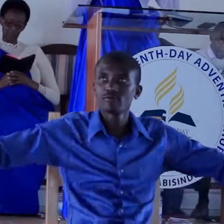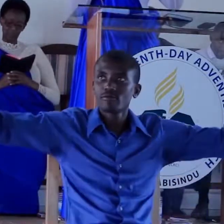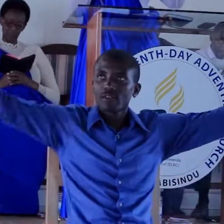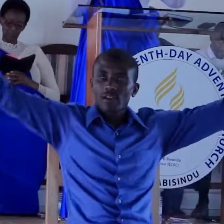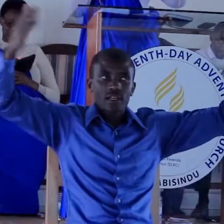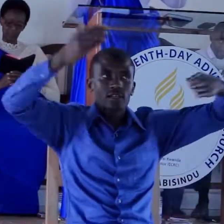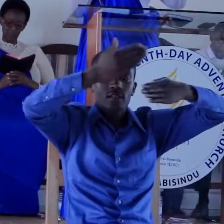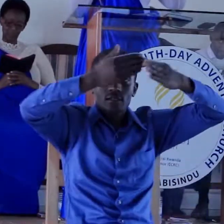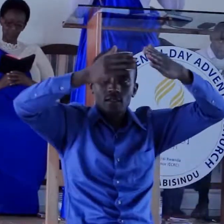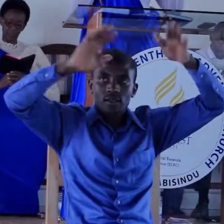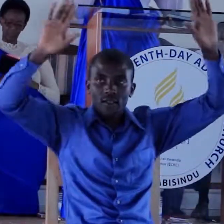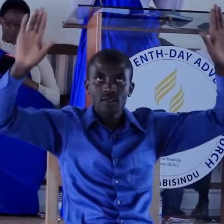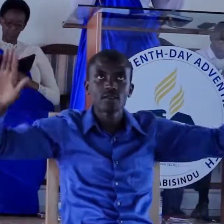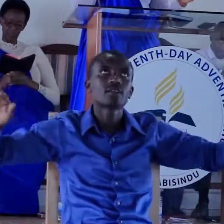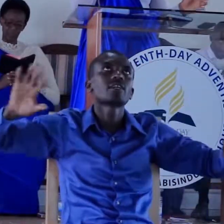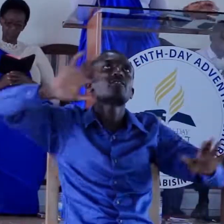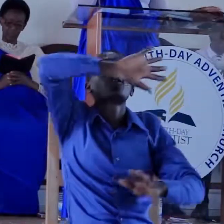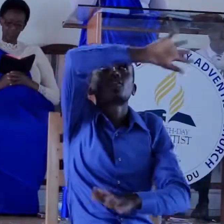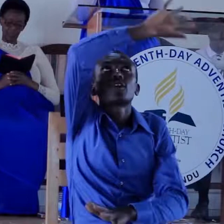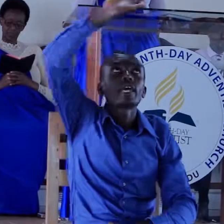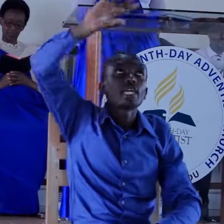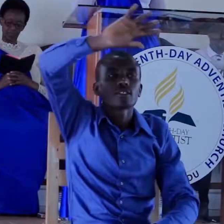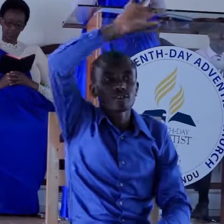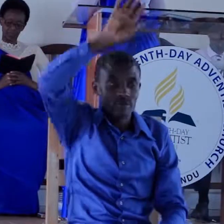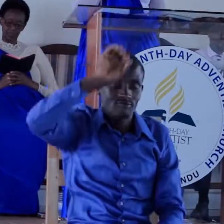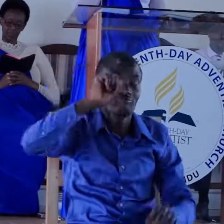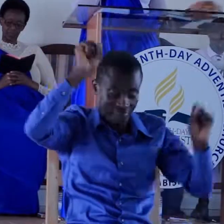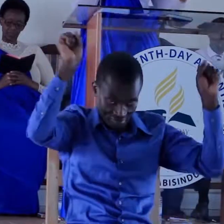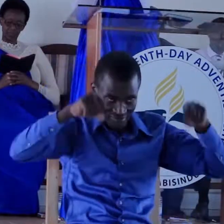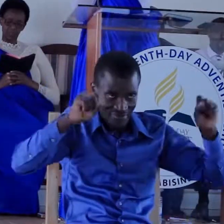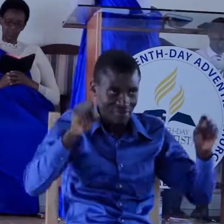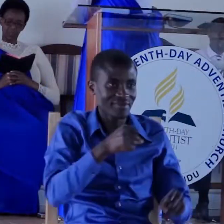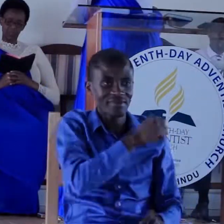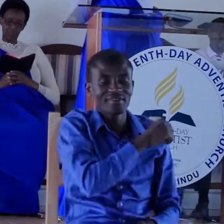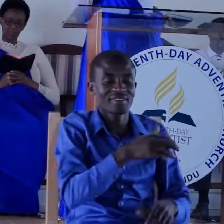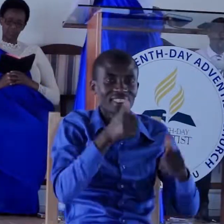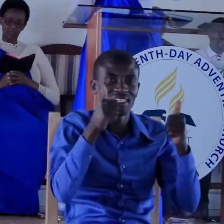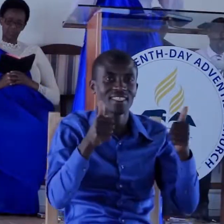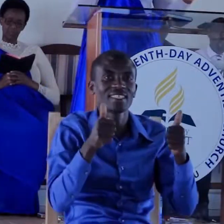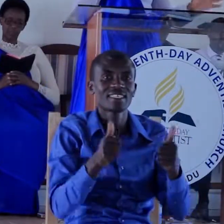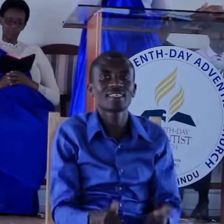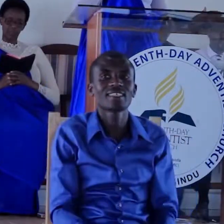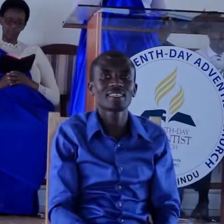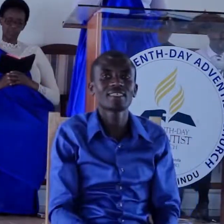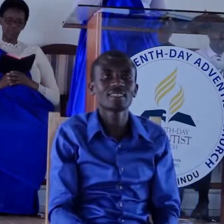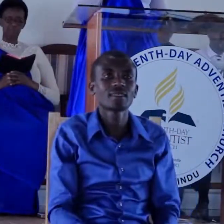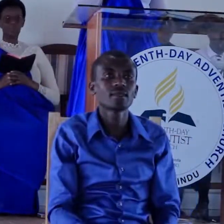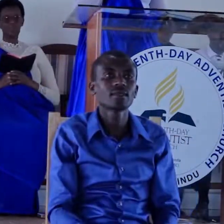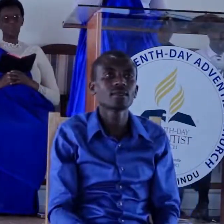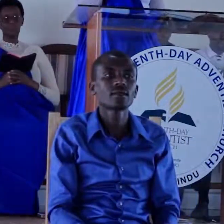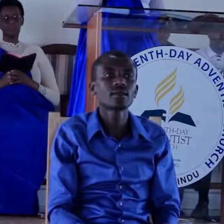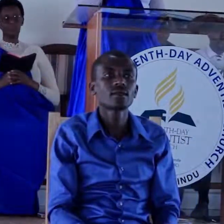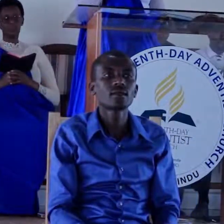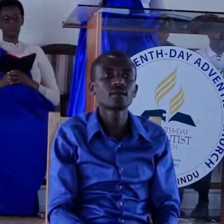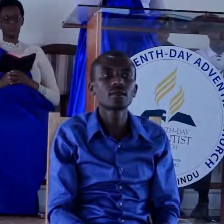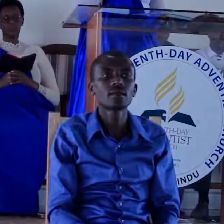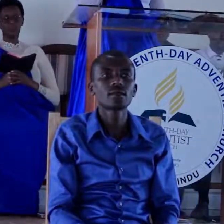yego igikuta n'igisenge nanjye niko nari nabibaze mama irakoze wavugaga ngo iki wowe